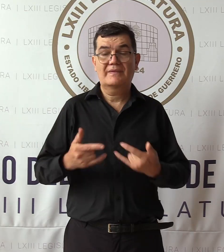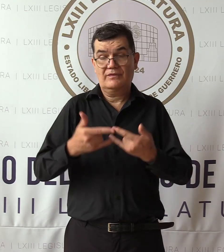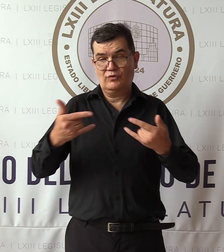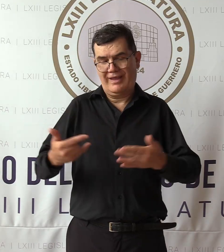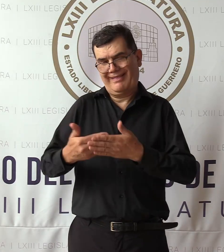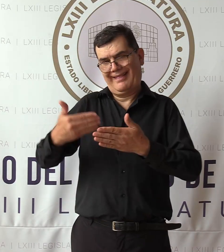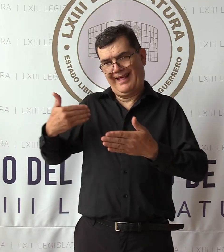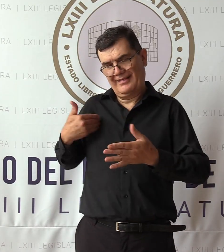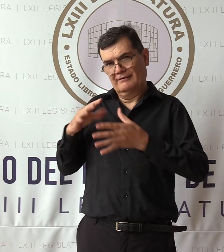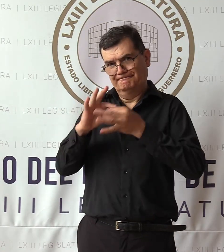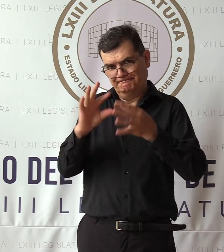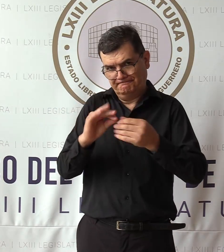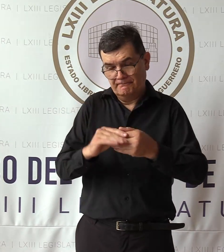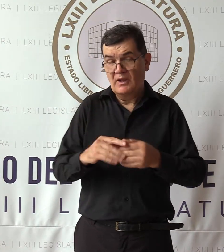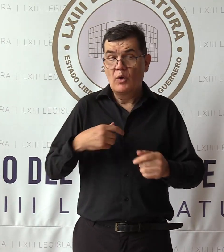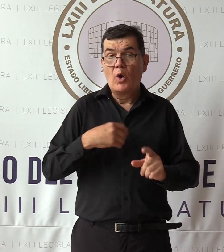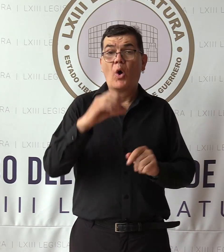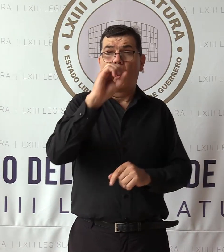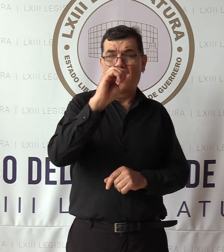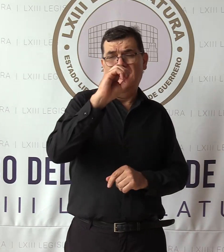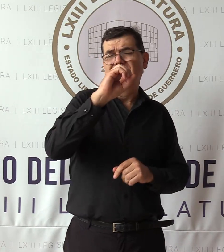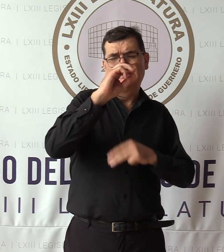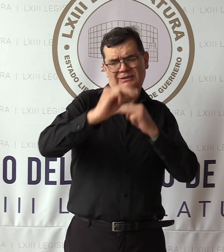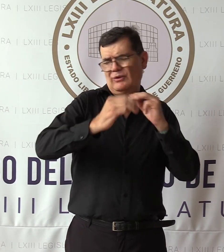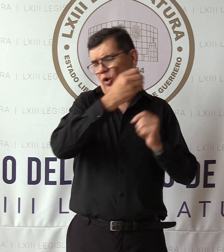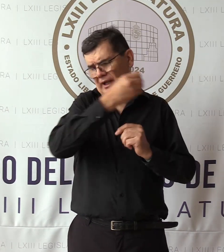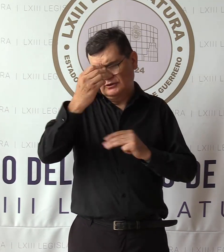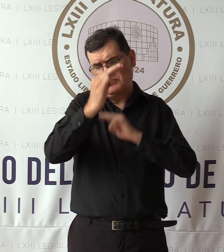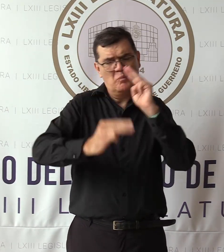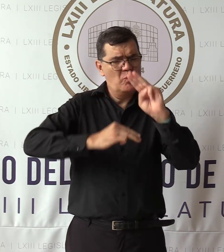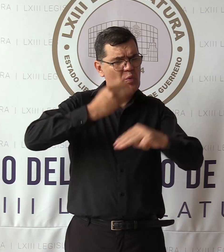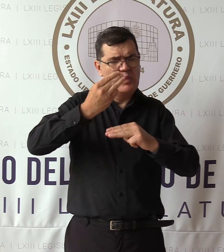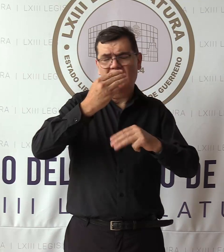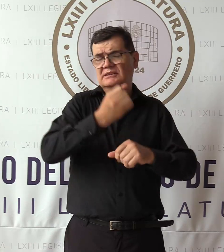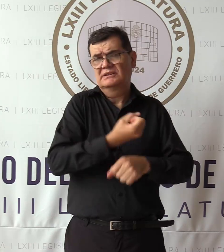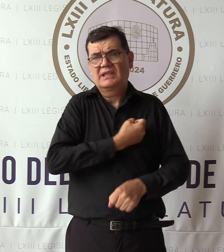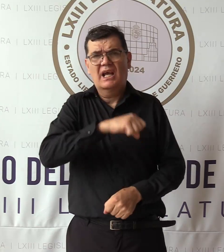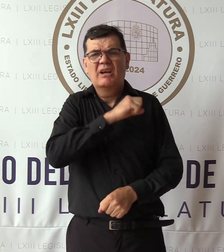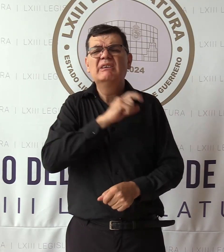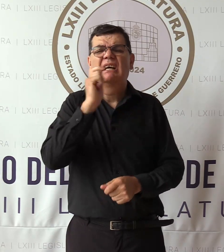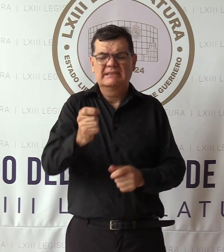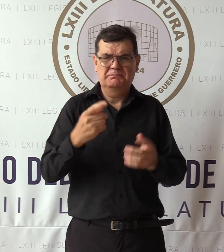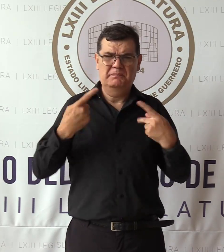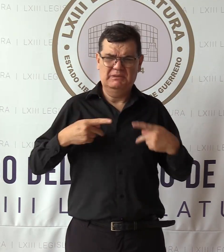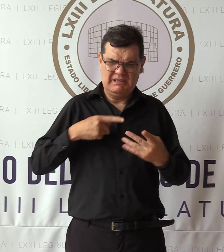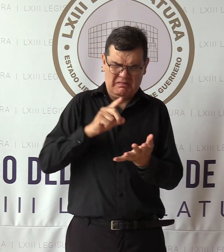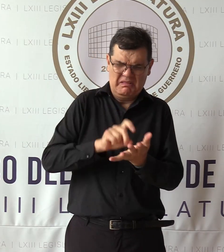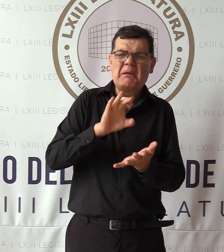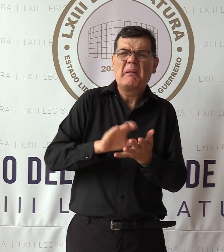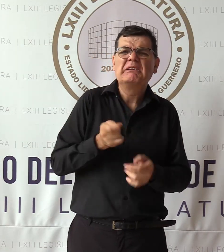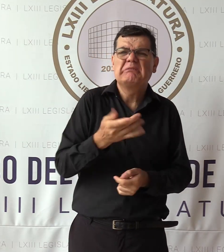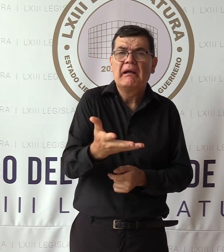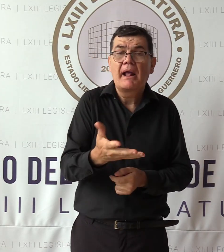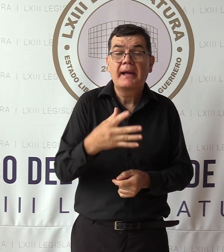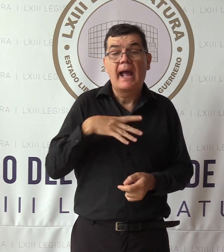Antecedentes. La Organización Mundial de la Salud define a una persona con discapacidad como aquella que presenta deficiencias